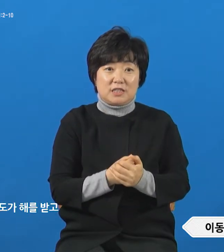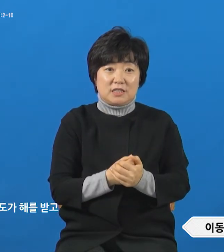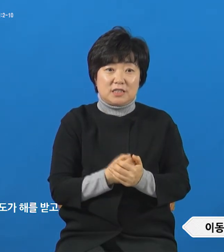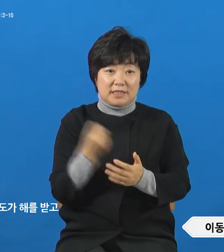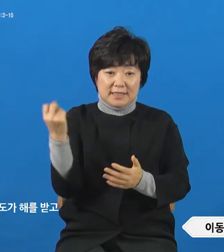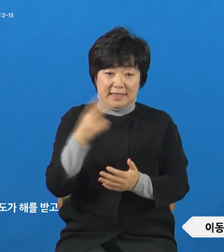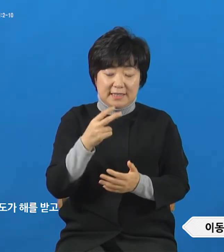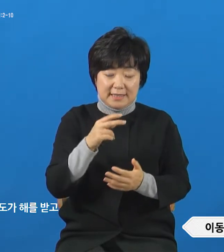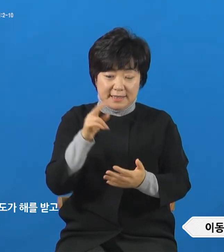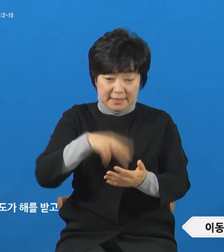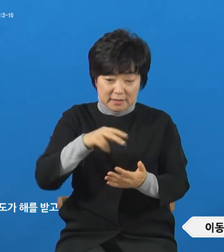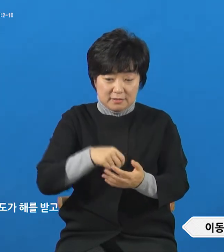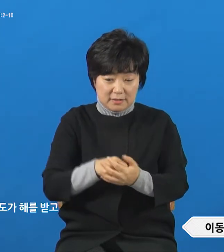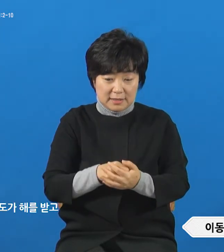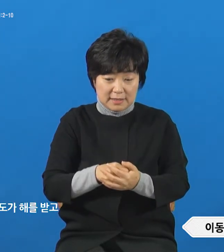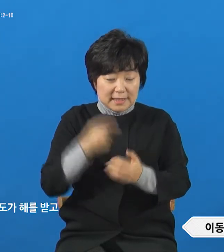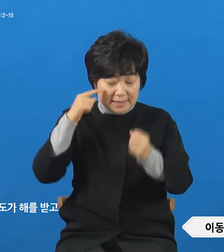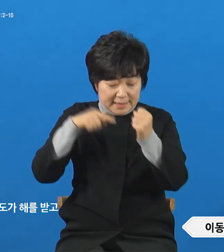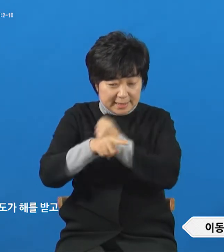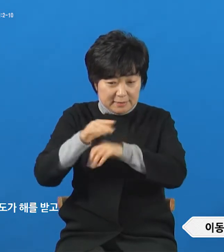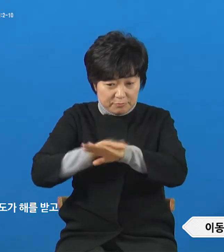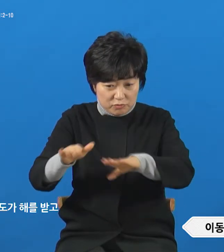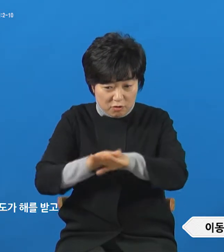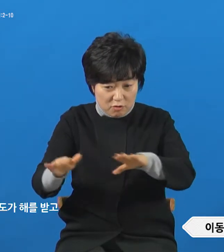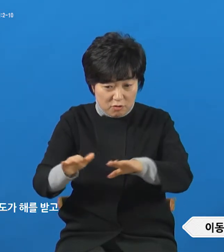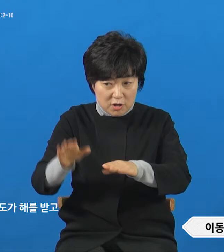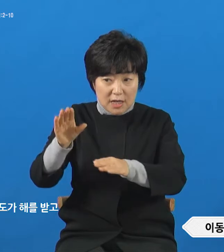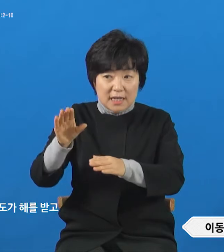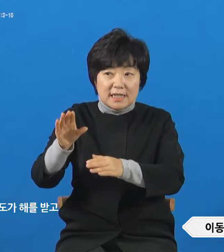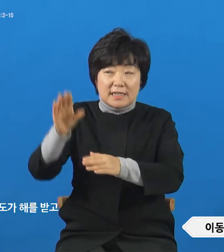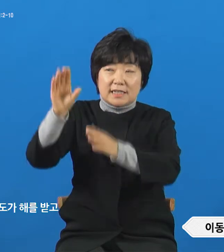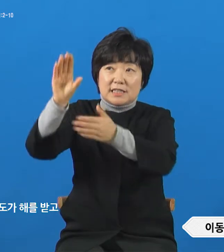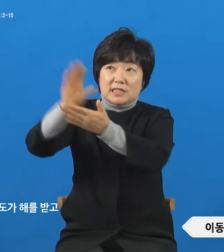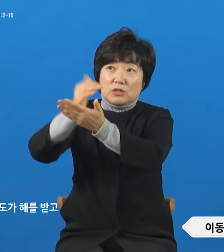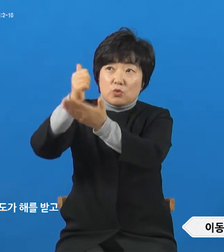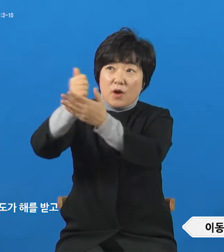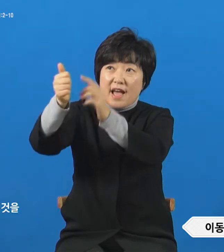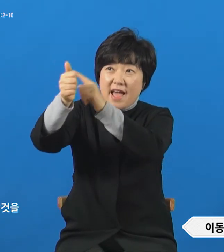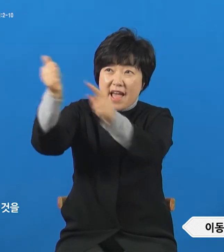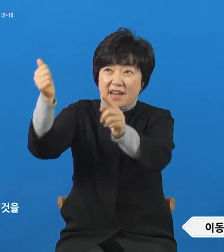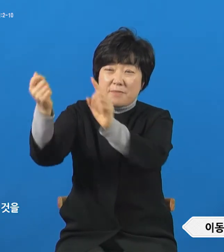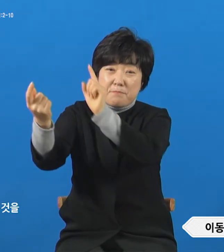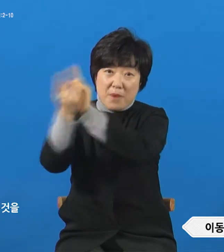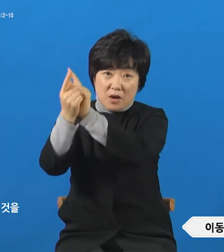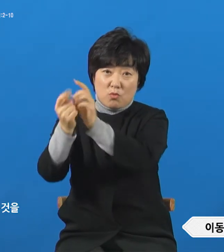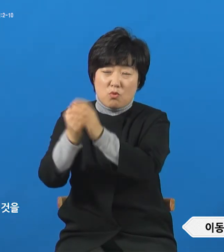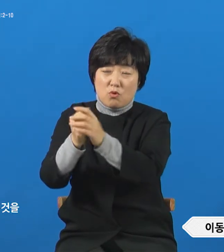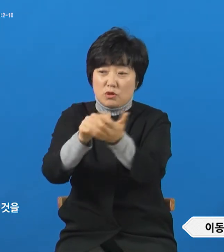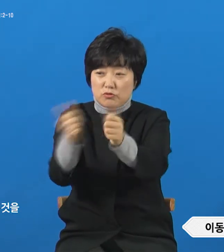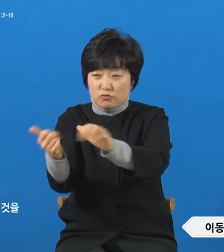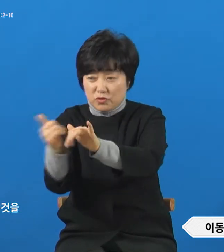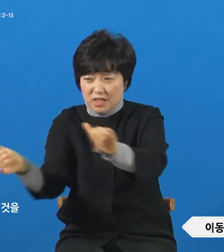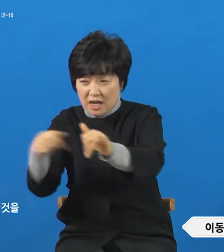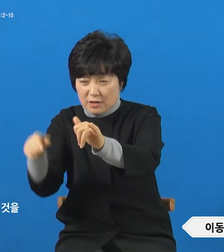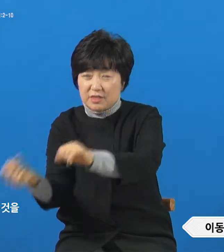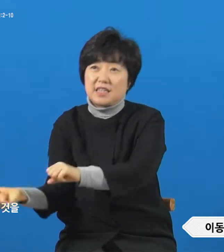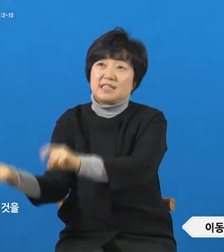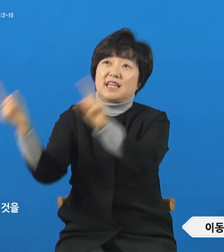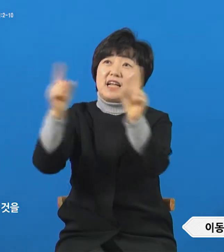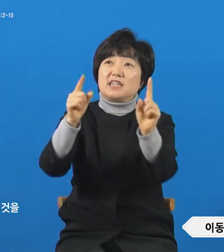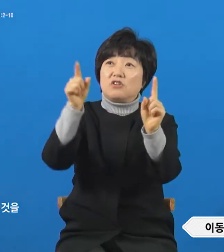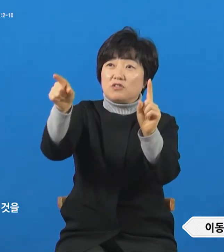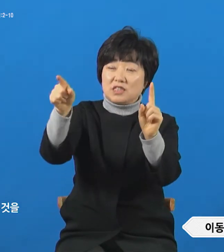다 같이 읽겠습니다. 시작. 뜻을 풀어 그리스도가 해를 받고 죽은 자 가운데서 다시 살아나야 할